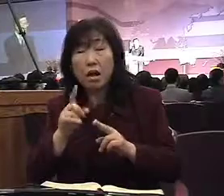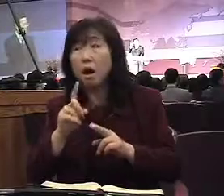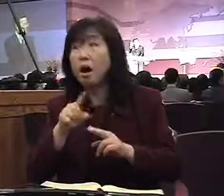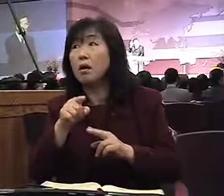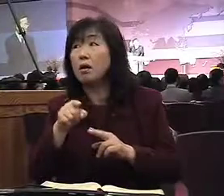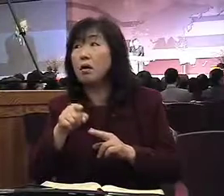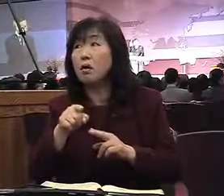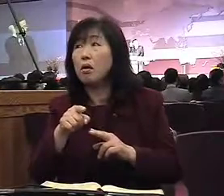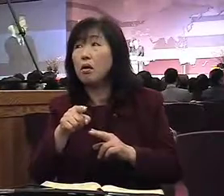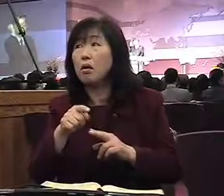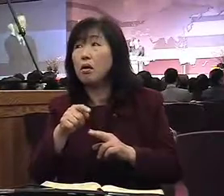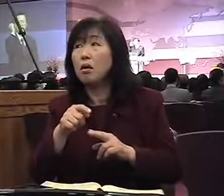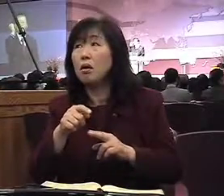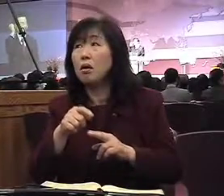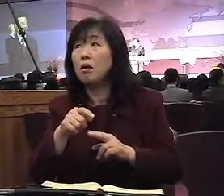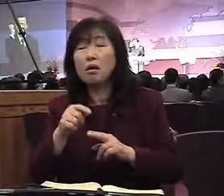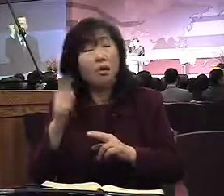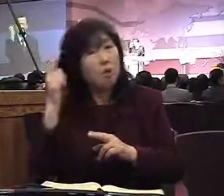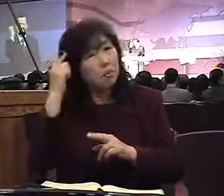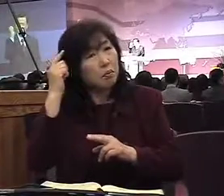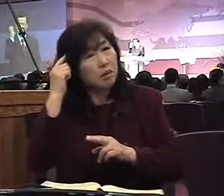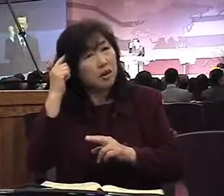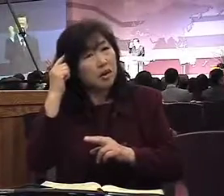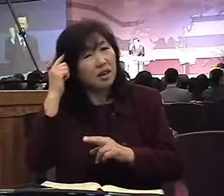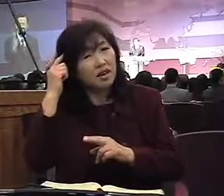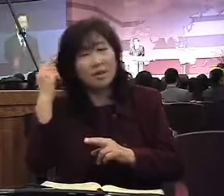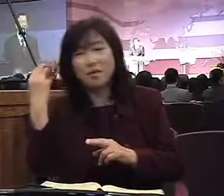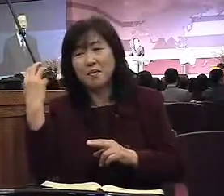그게 저기 그 머릿맡에 바로 있는데요.